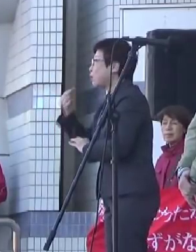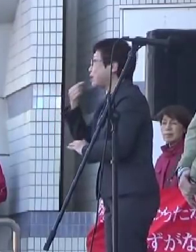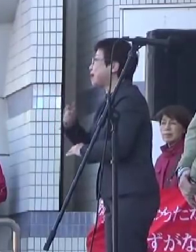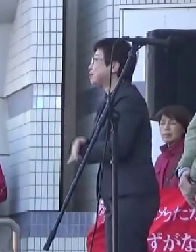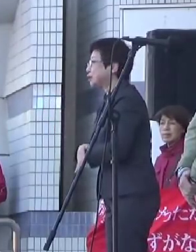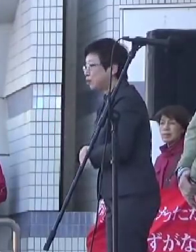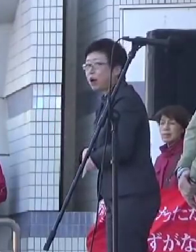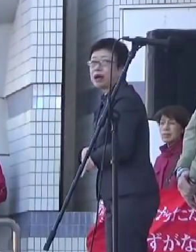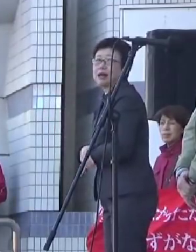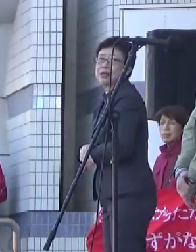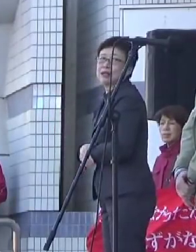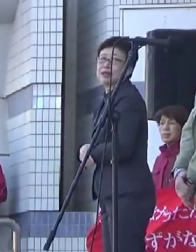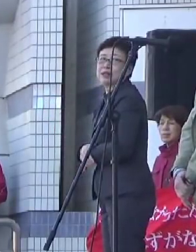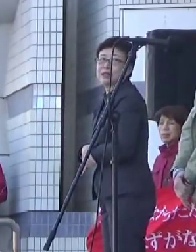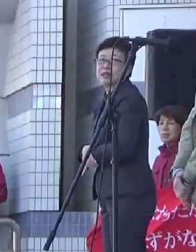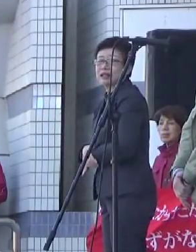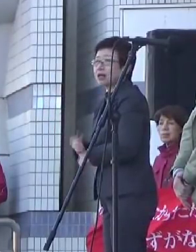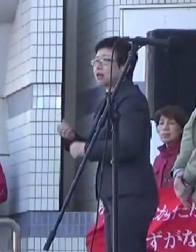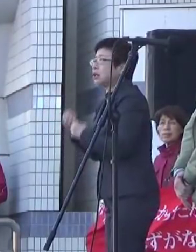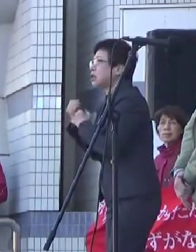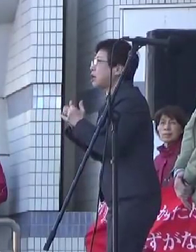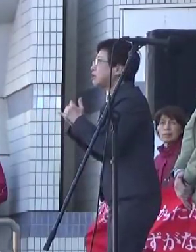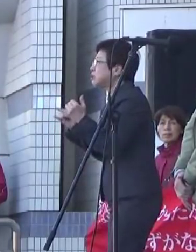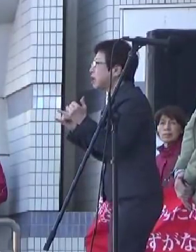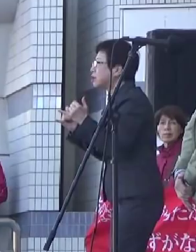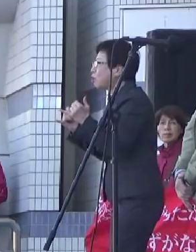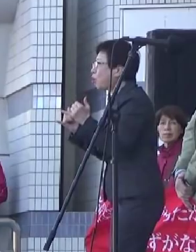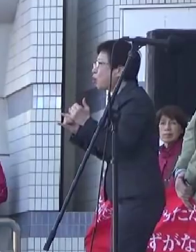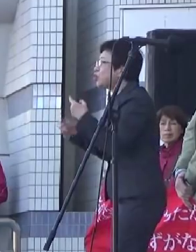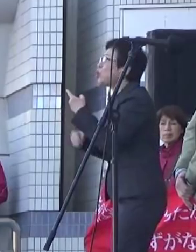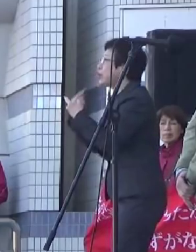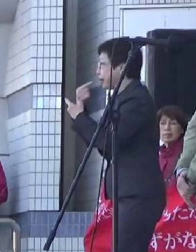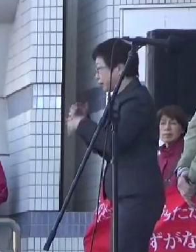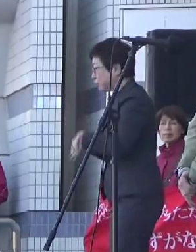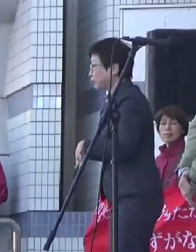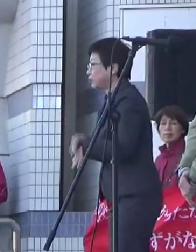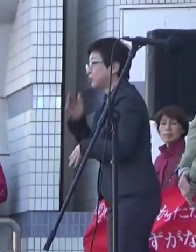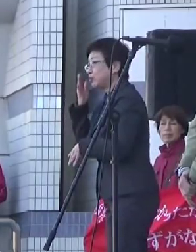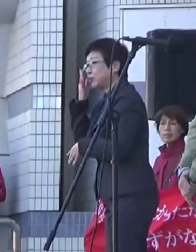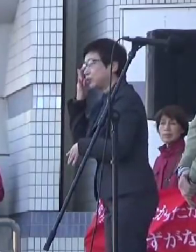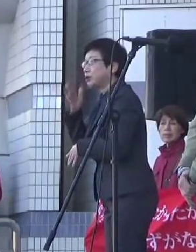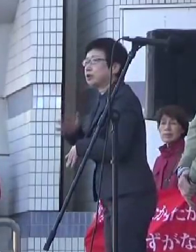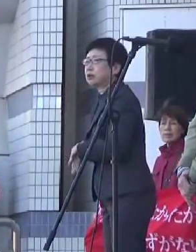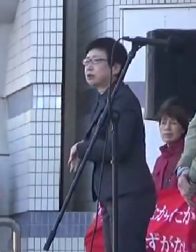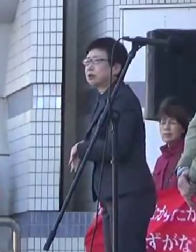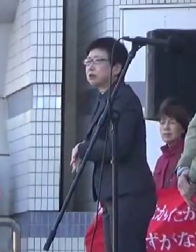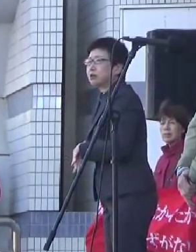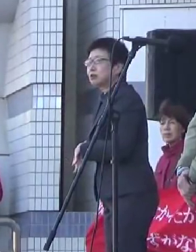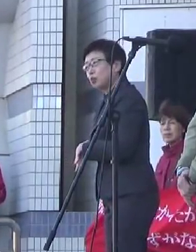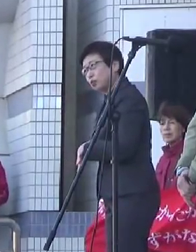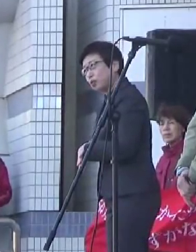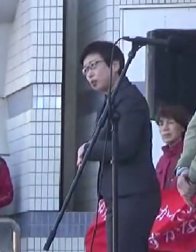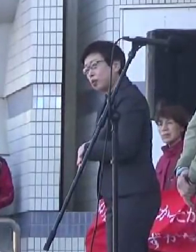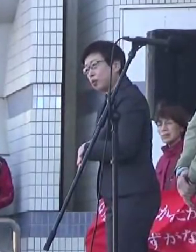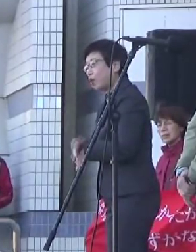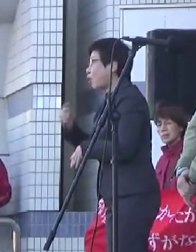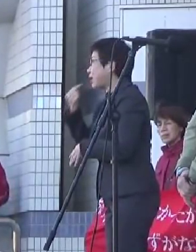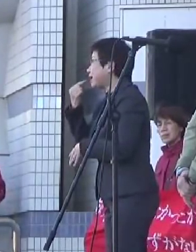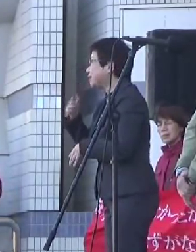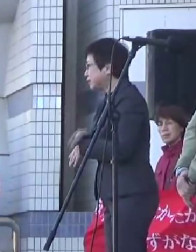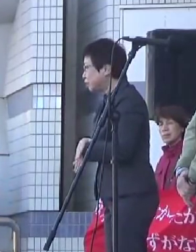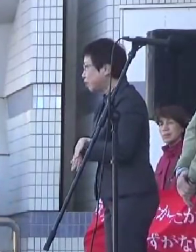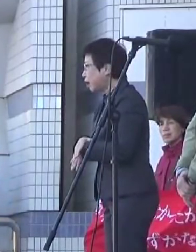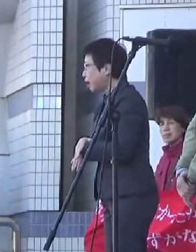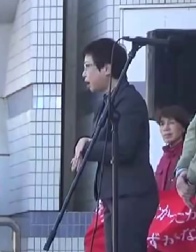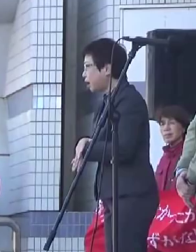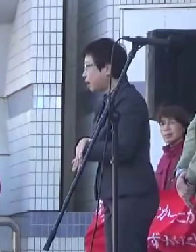は避難者の一人でありまして、でちょうど私は